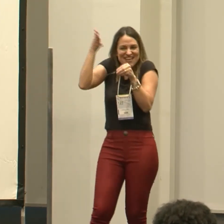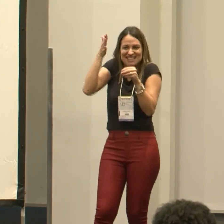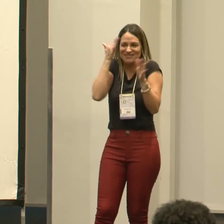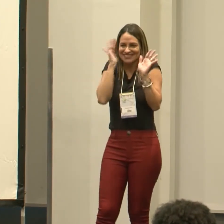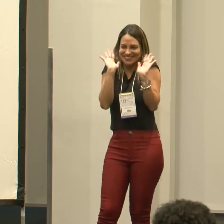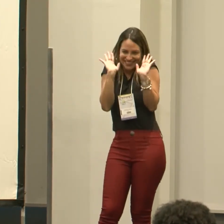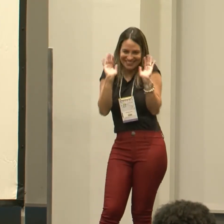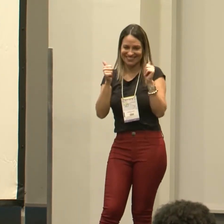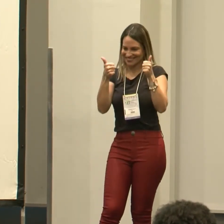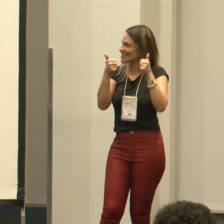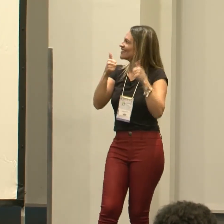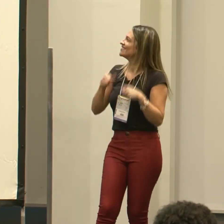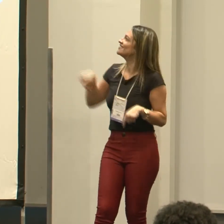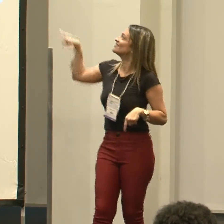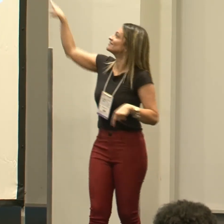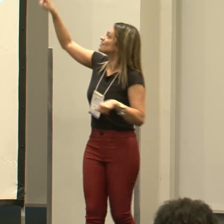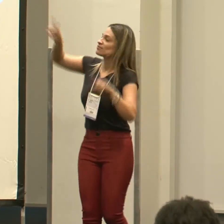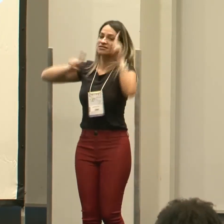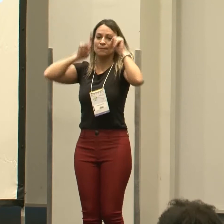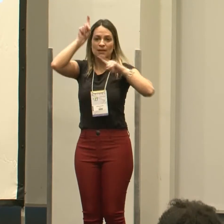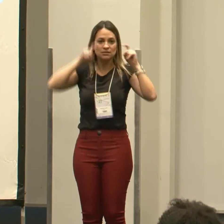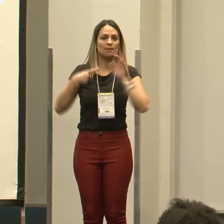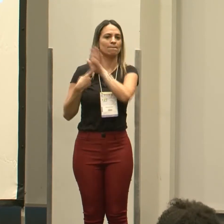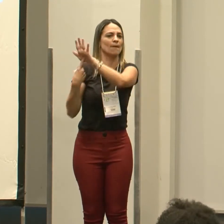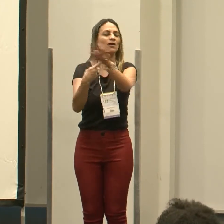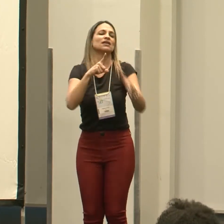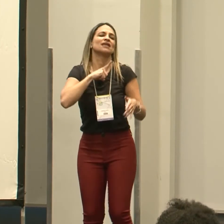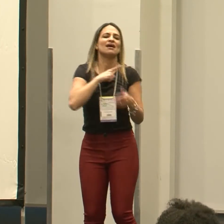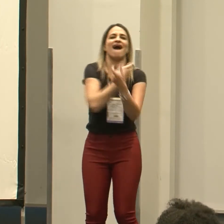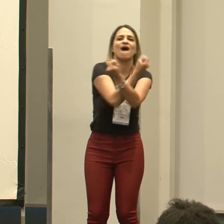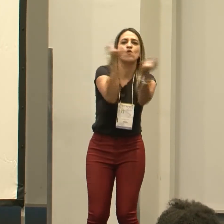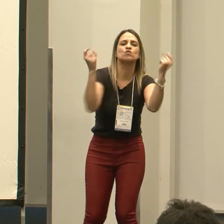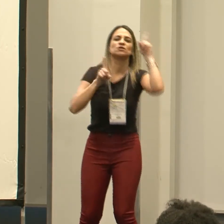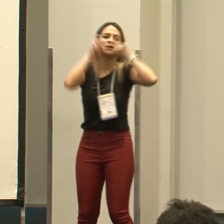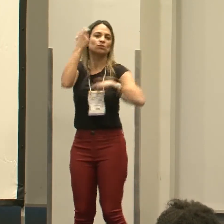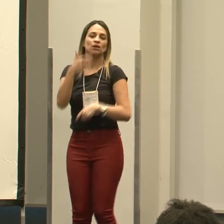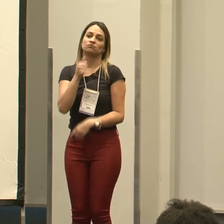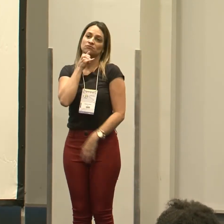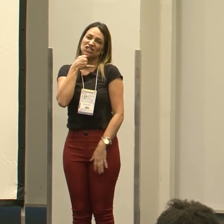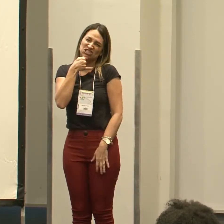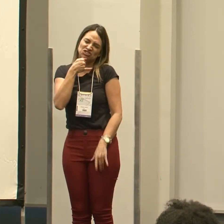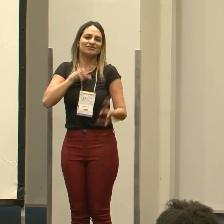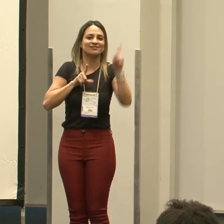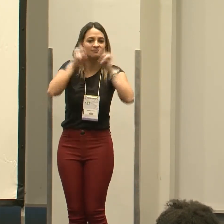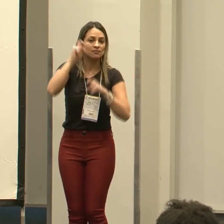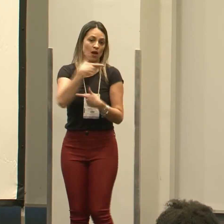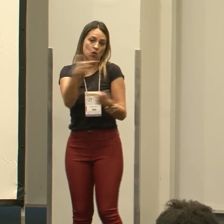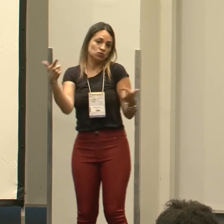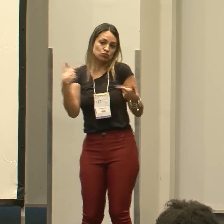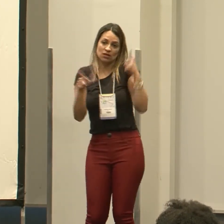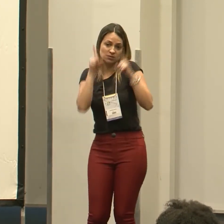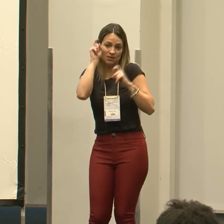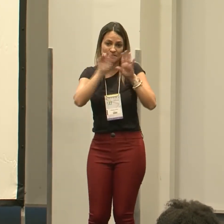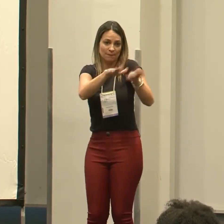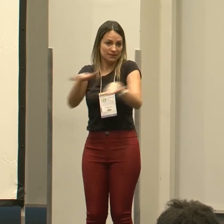aqui é só uma palestra, coisa simples, não dá para falar muito profundo. Então, as expressões faciais, algumas pessoas falam, né, sobre o sinal de